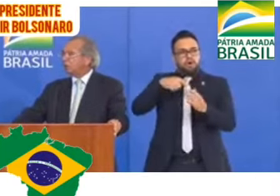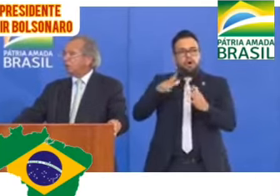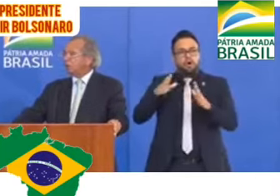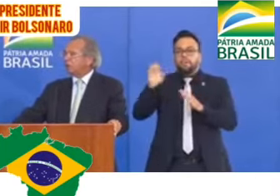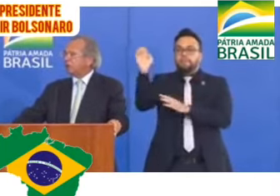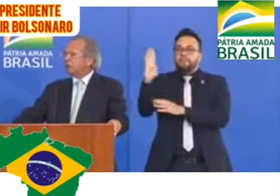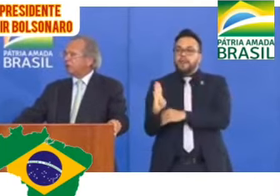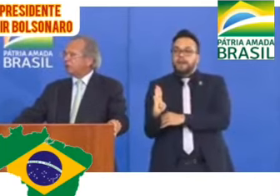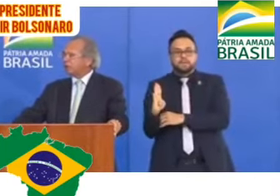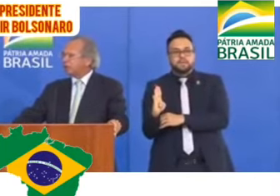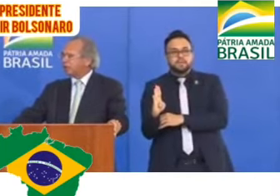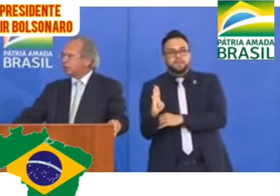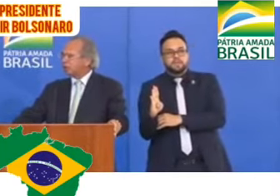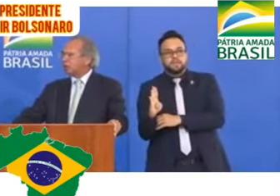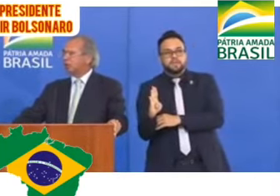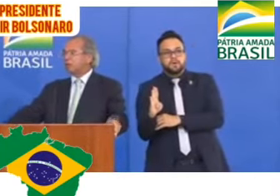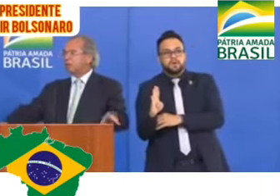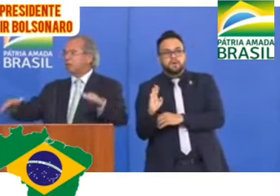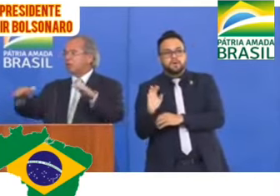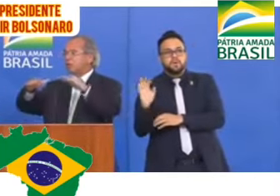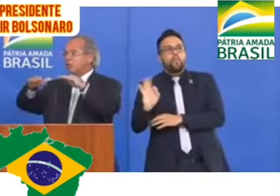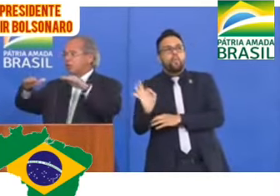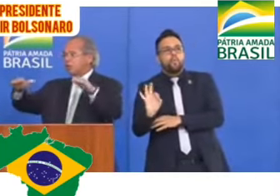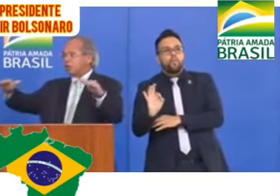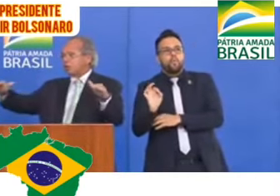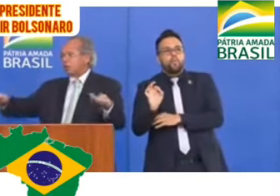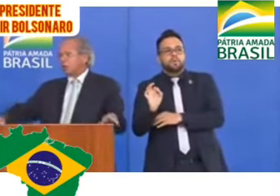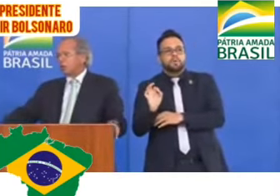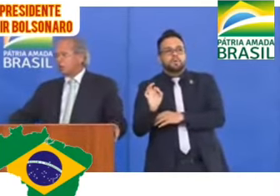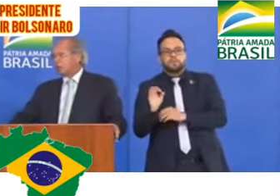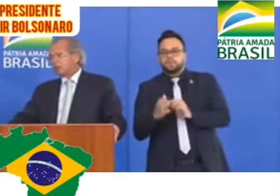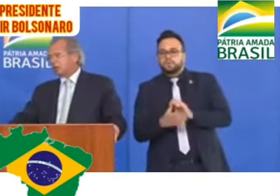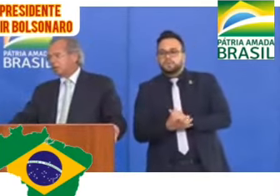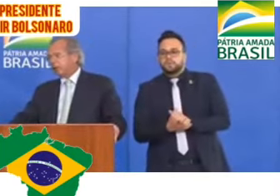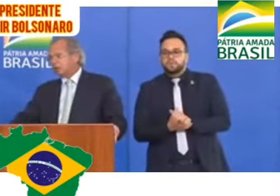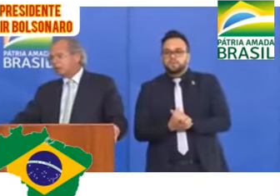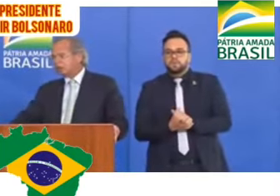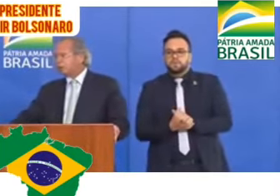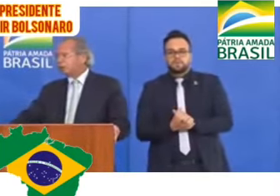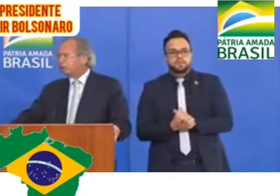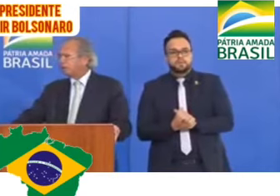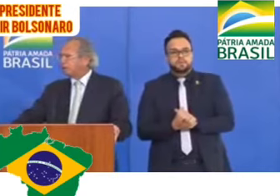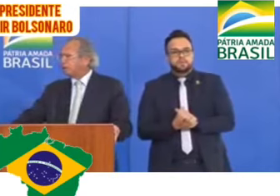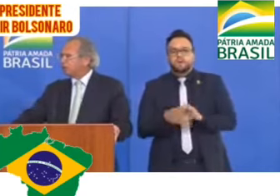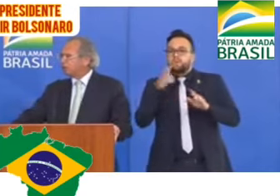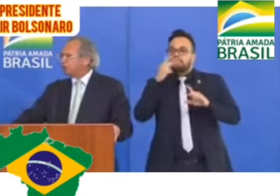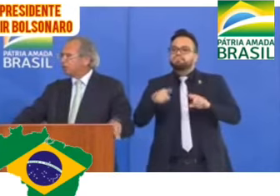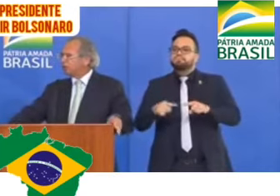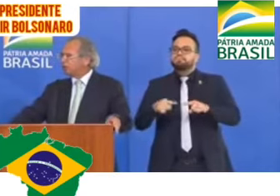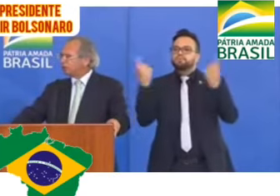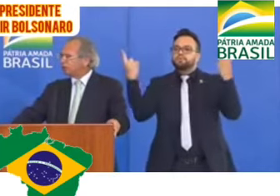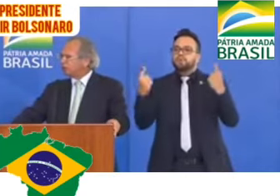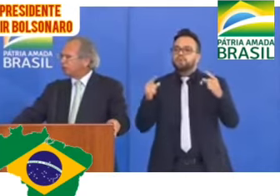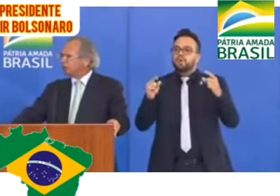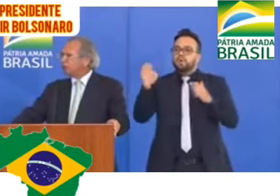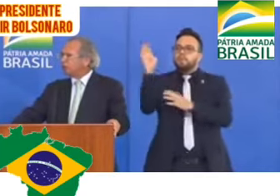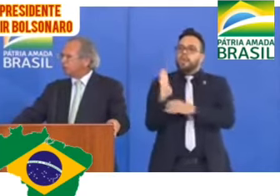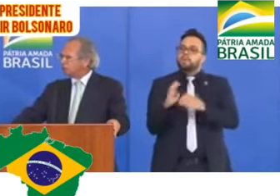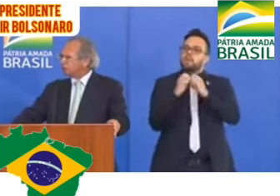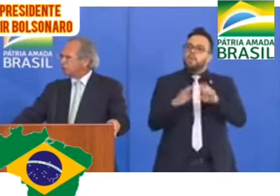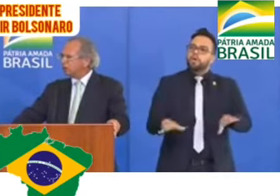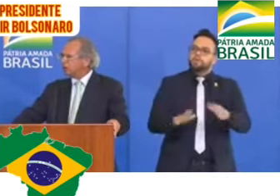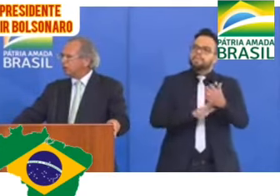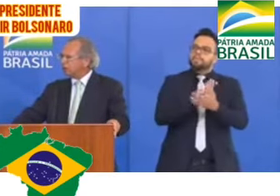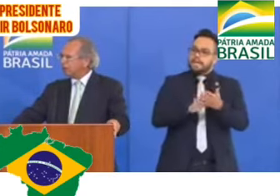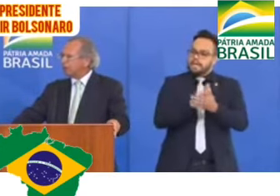Brasil não estava integrado às grandes cadeias. Quando se partiram os elos de produção, o Brasil não foi atingido. O Brasil